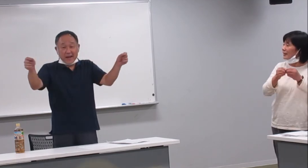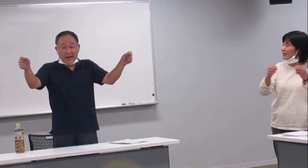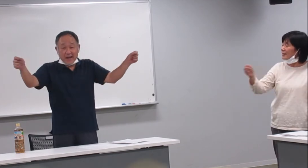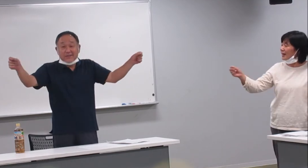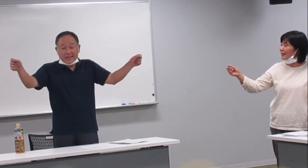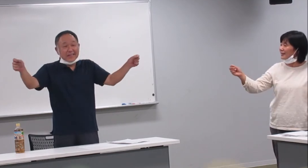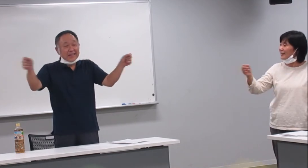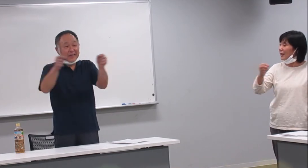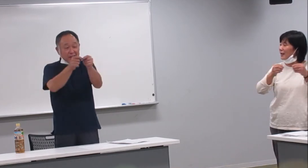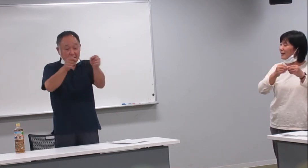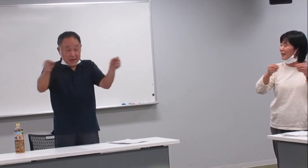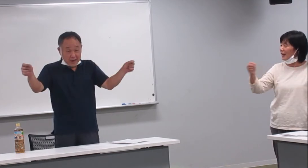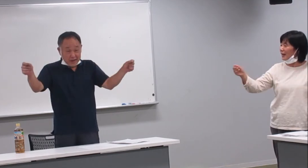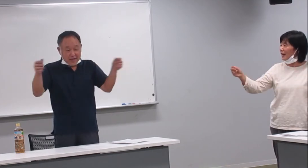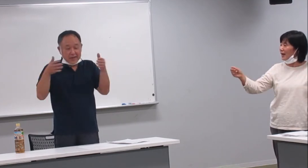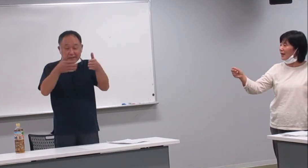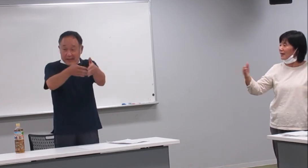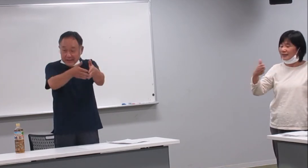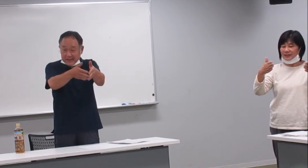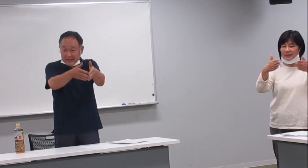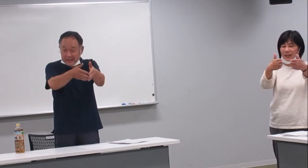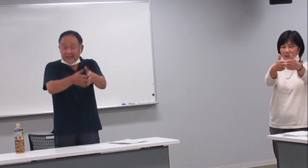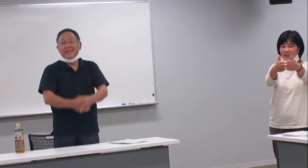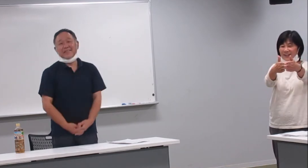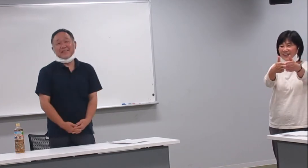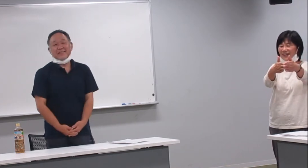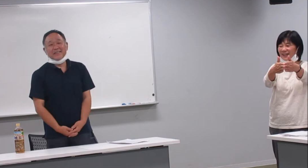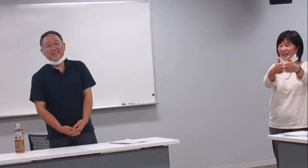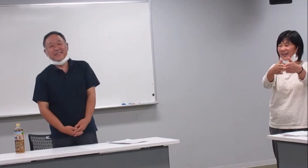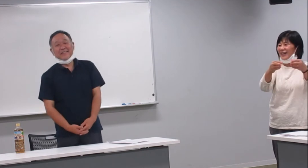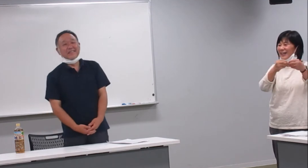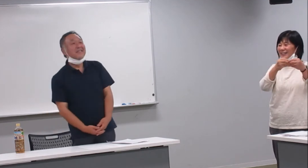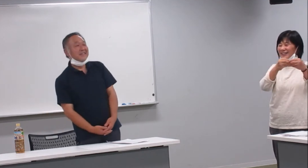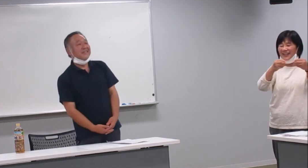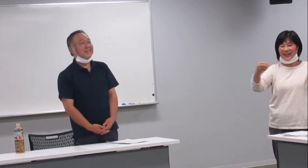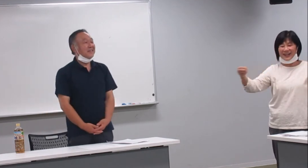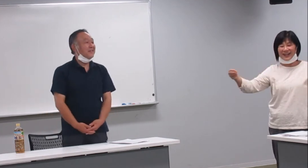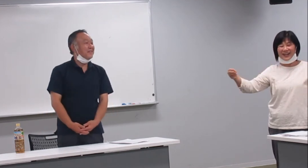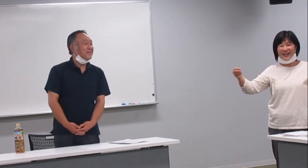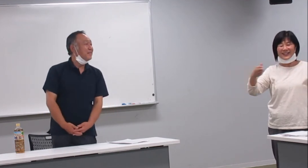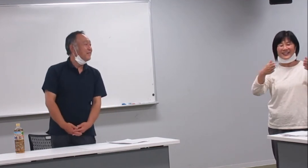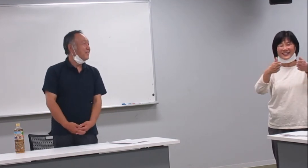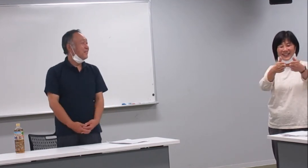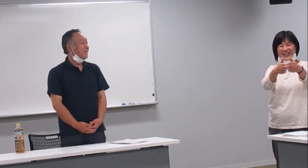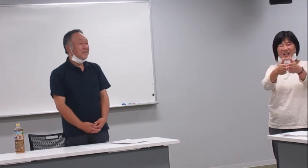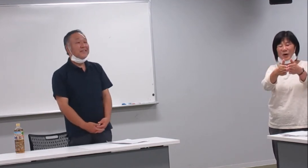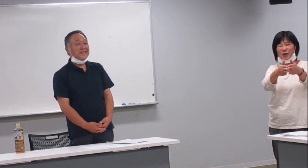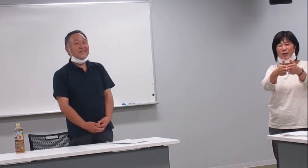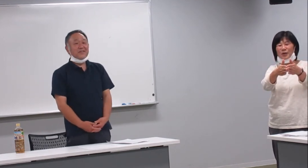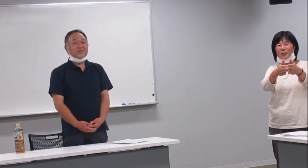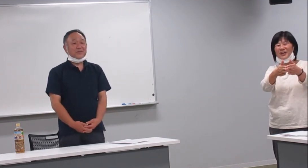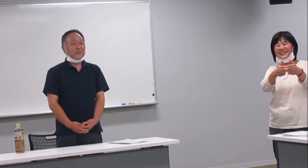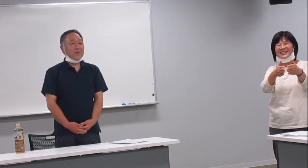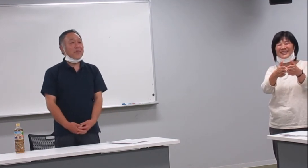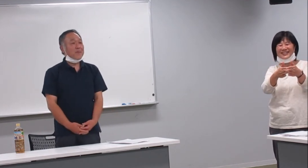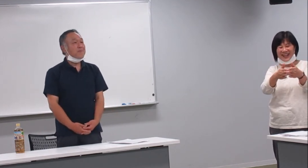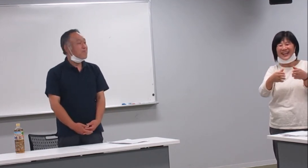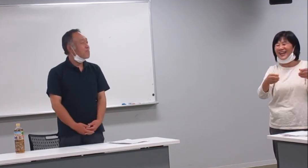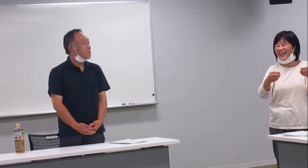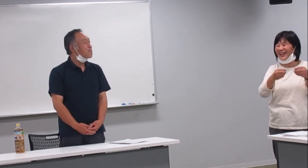い。京都銀行の帽子。長崎。長崎は長